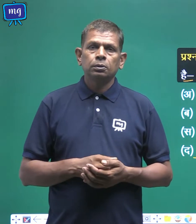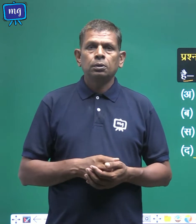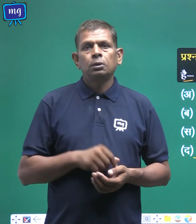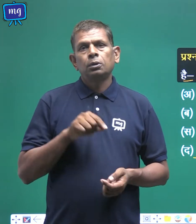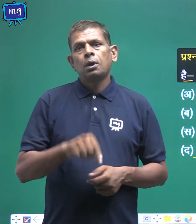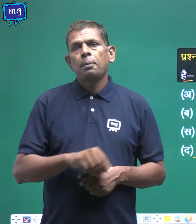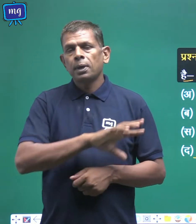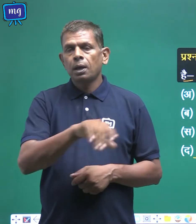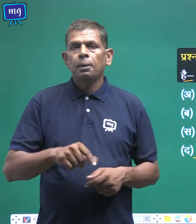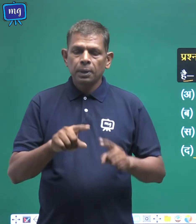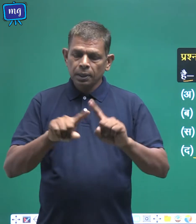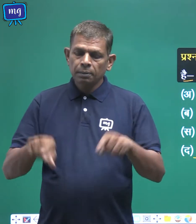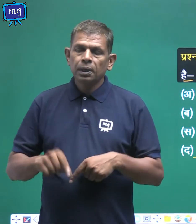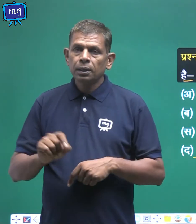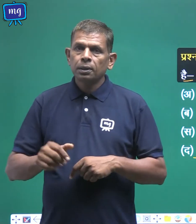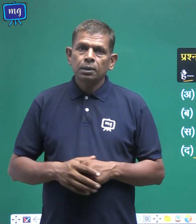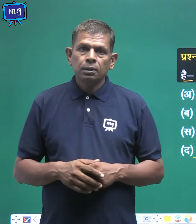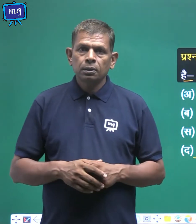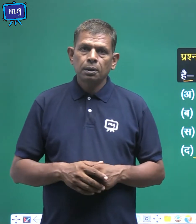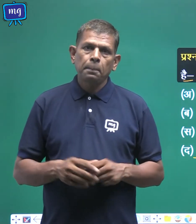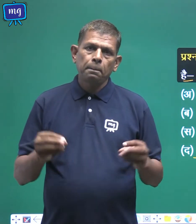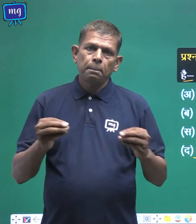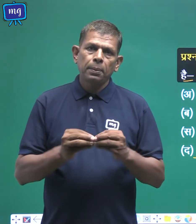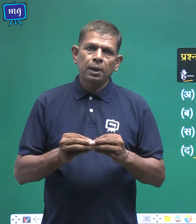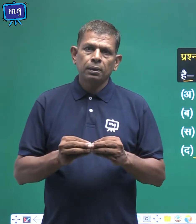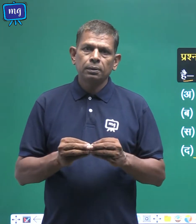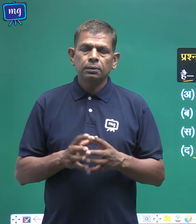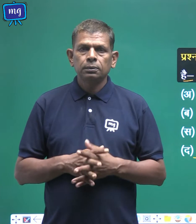तो हम यहाँ ब्रैकेट में लिखेंगे ब।